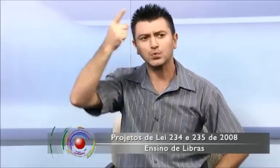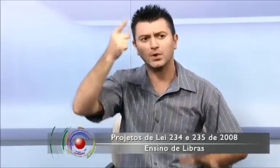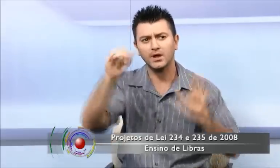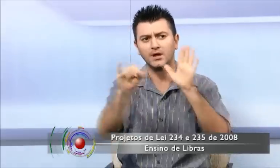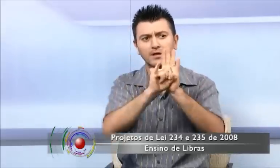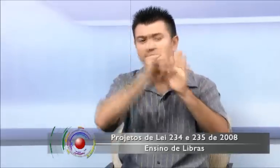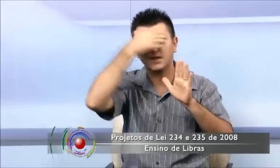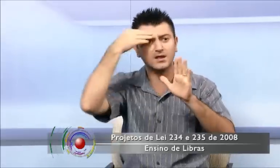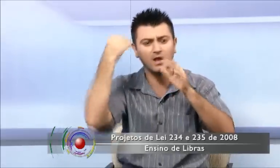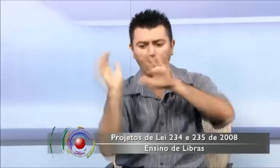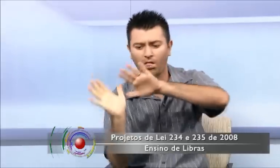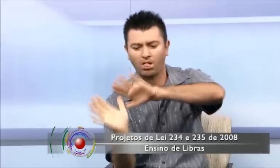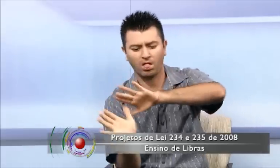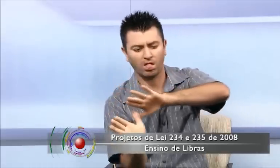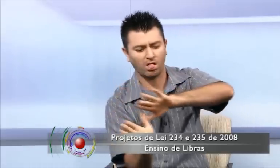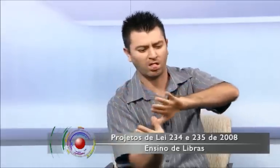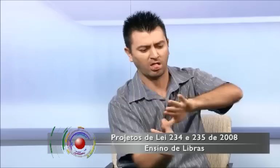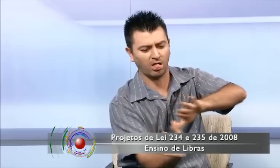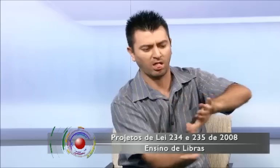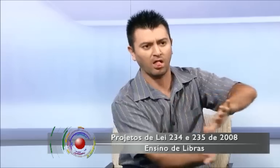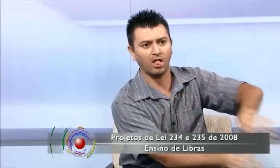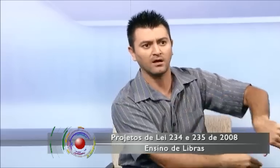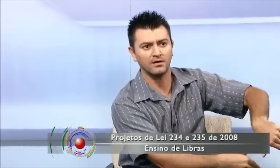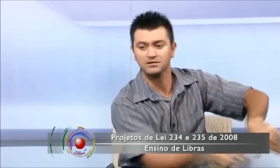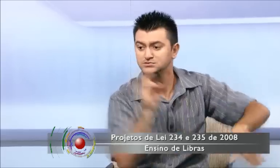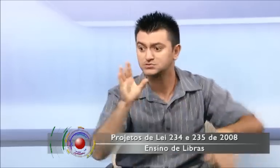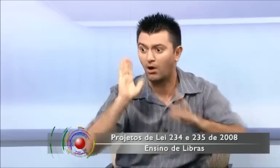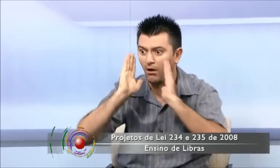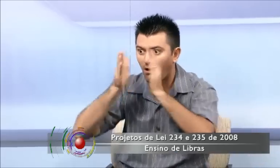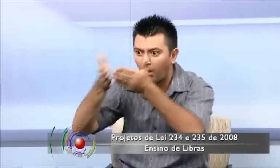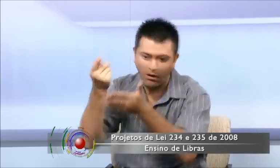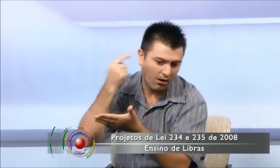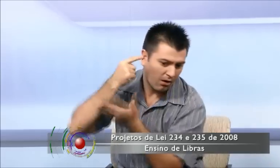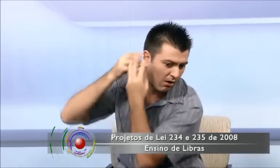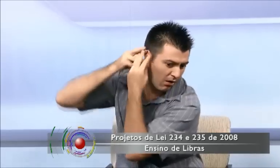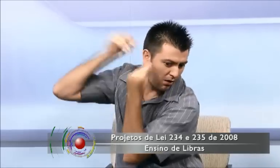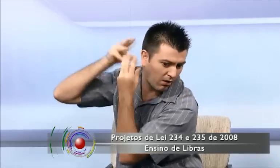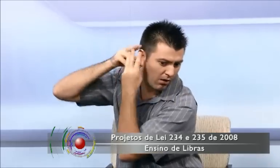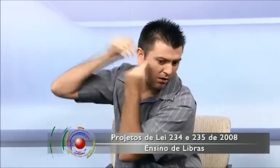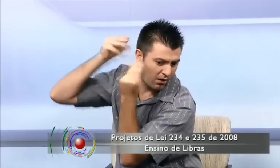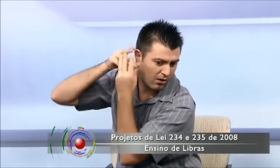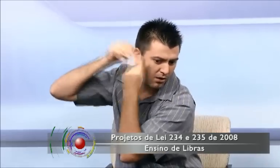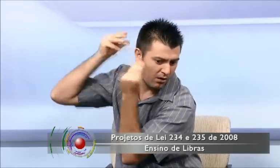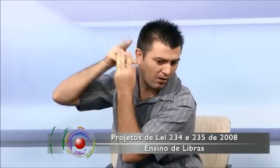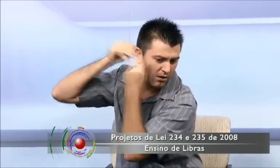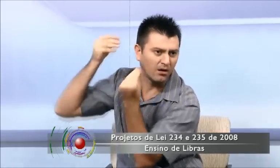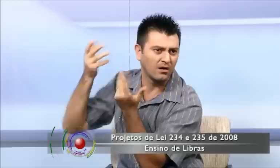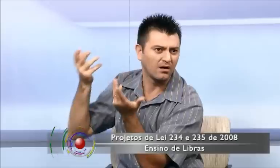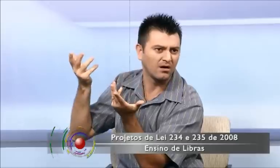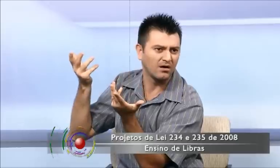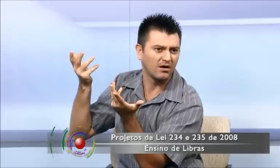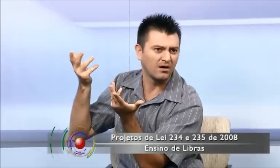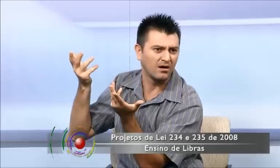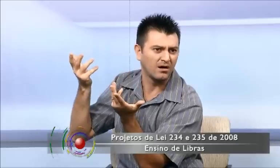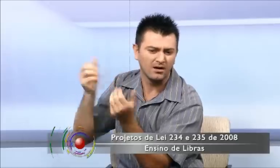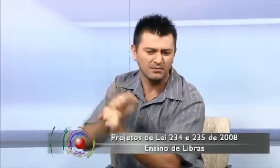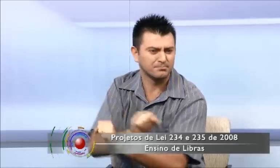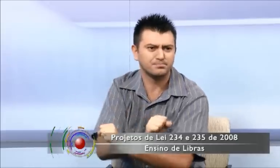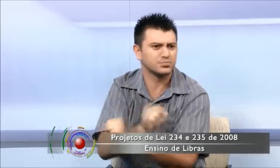ouvir, mas não se preocupa com a identidade do surdo, com a cultura surda. Eles ficam focados em tentar curar o